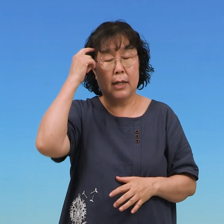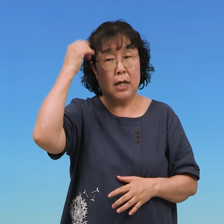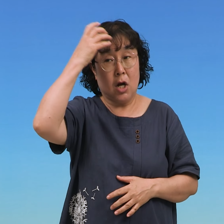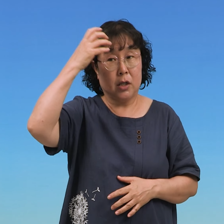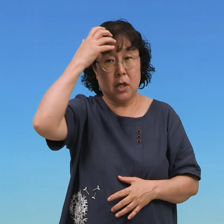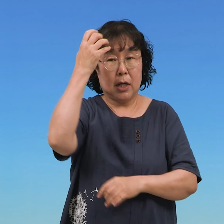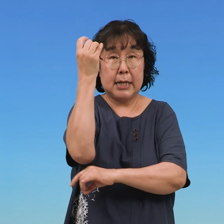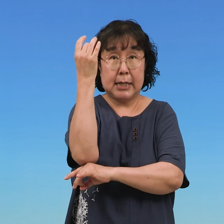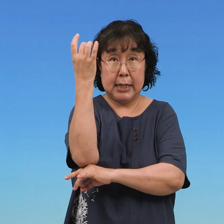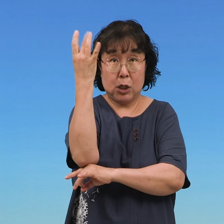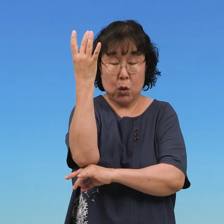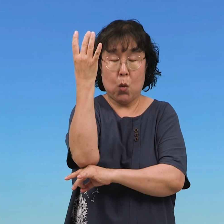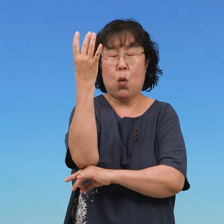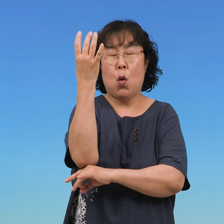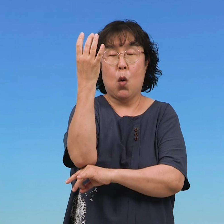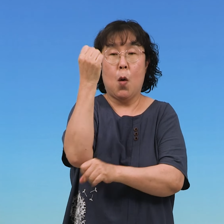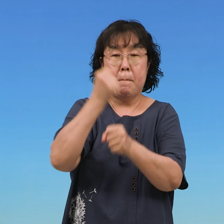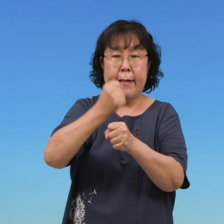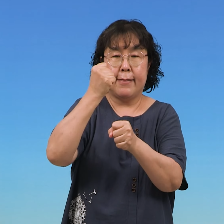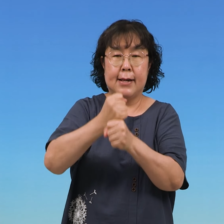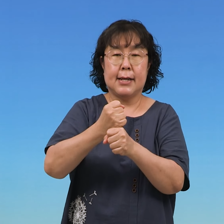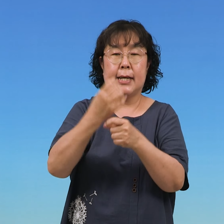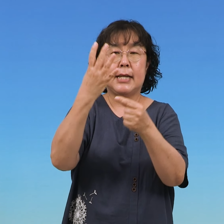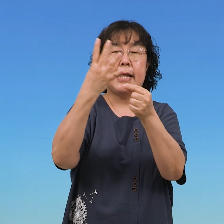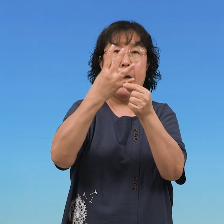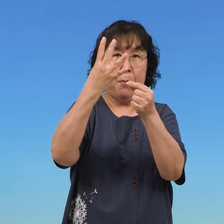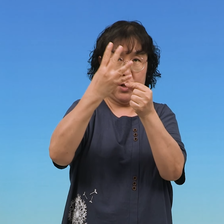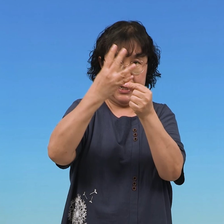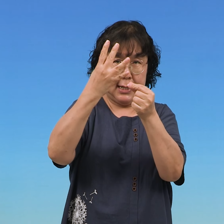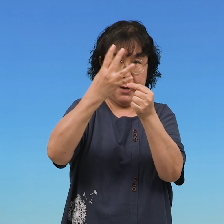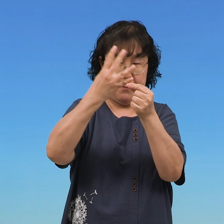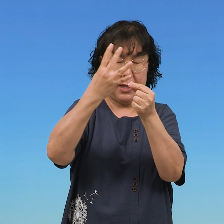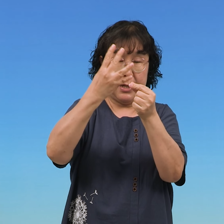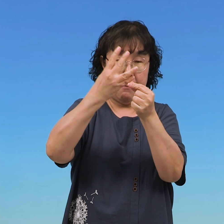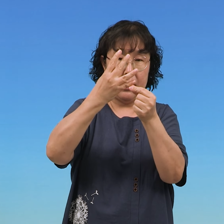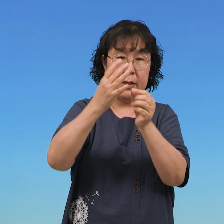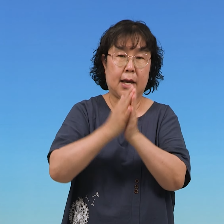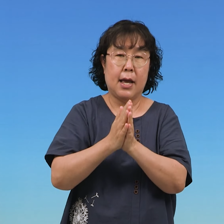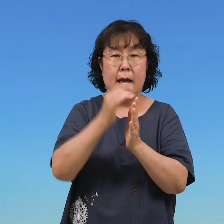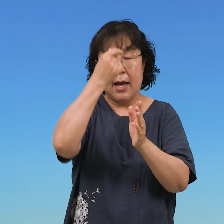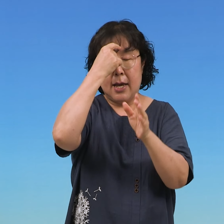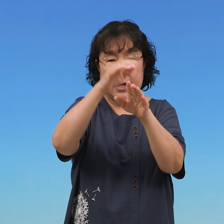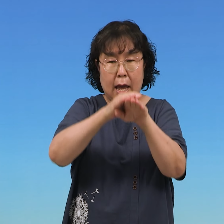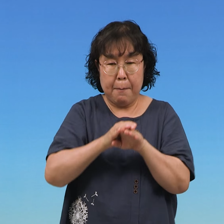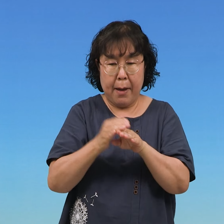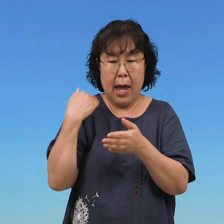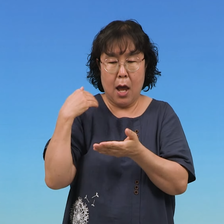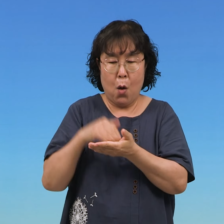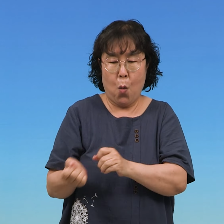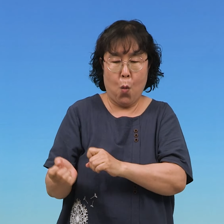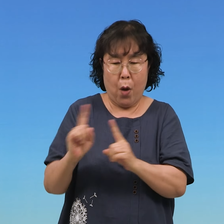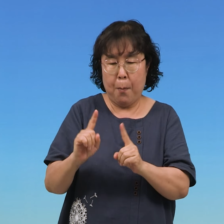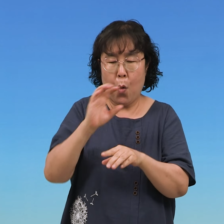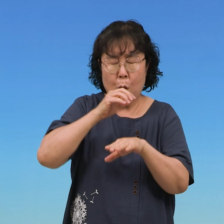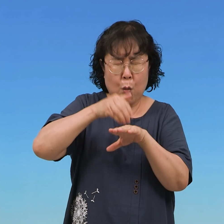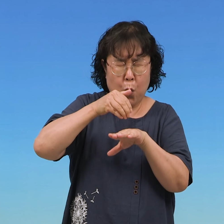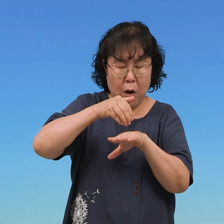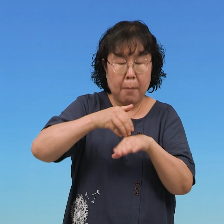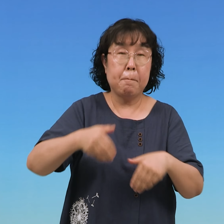네 번째에 대해서 살펴보려고 하는데, 예배 회복 훈련입니다. 사실 이걸 제가